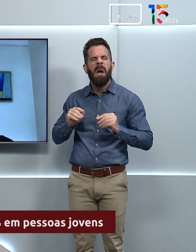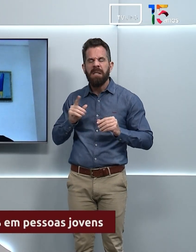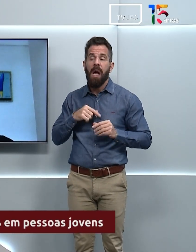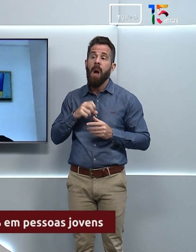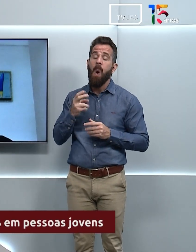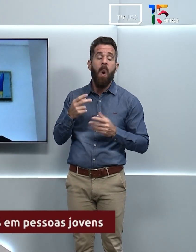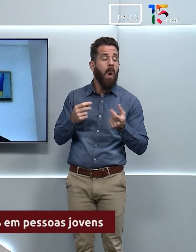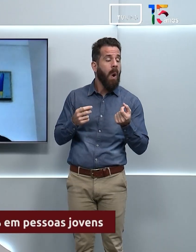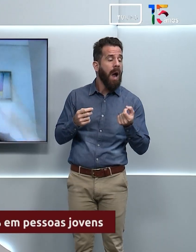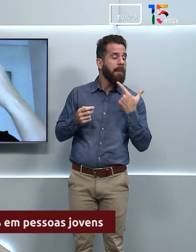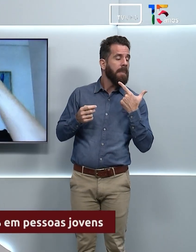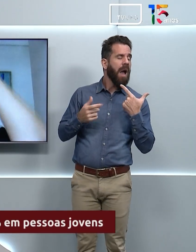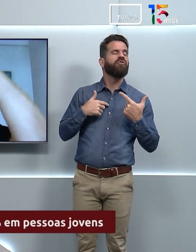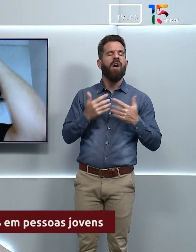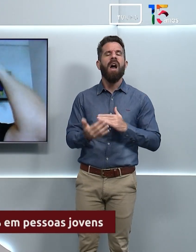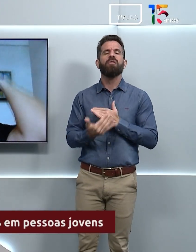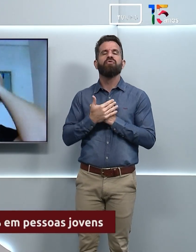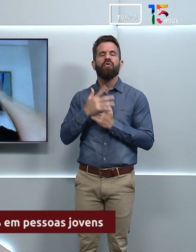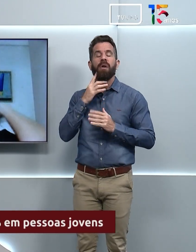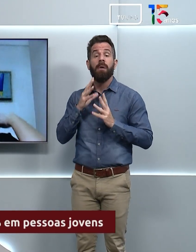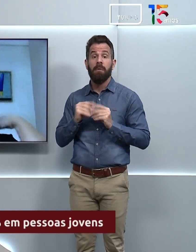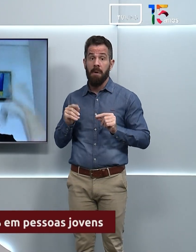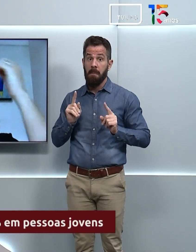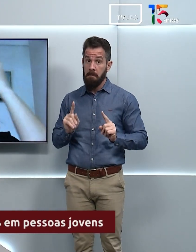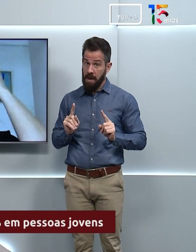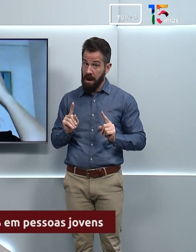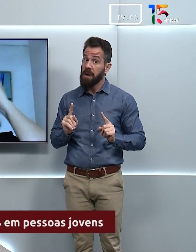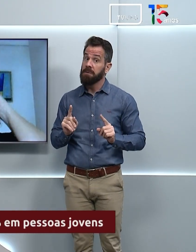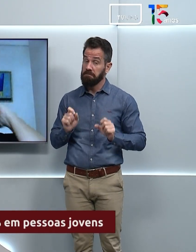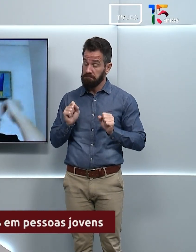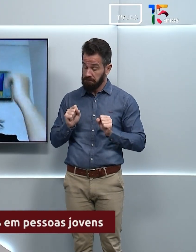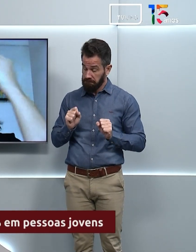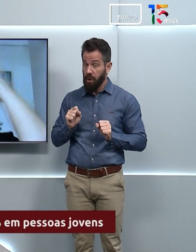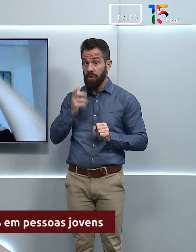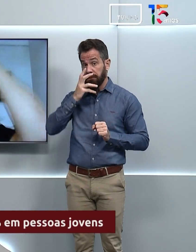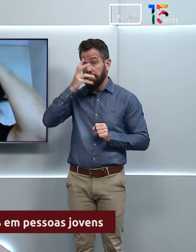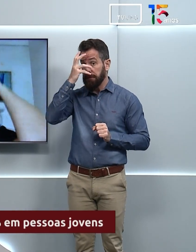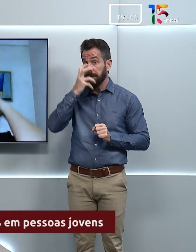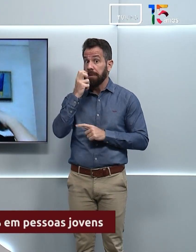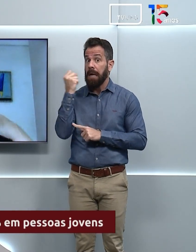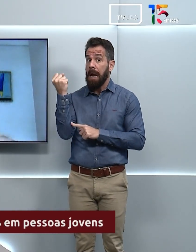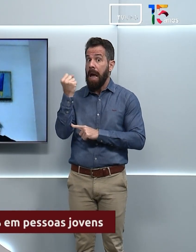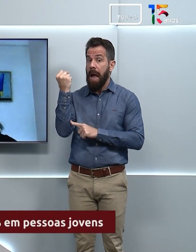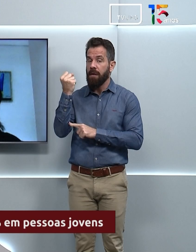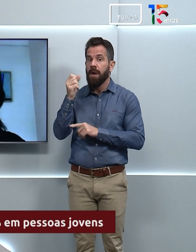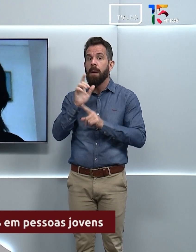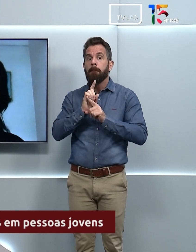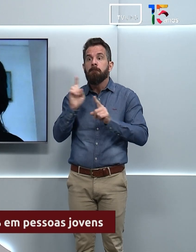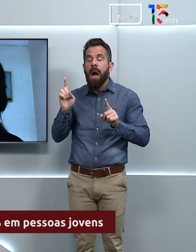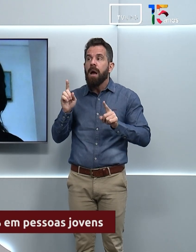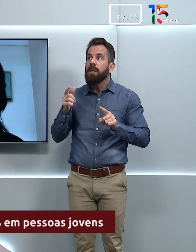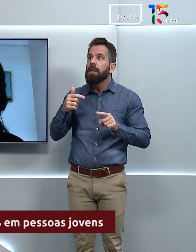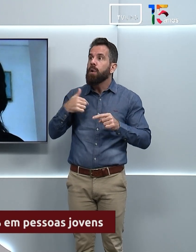tudo bem, e não param para pensar que pode ser algo mais sério, né? Quando que a gente deve acender o sinal de alerta, ir para um posto